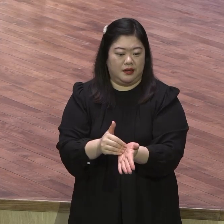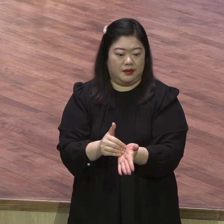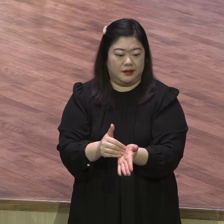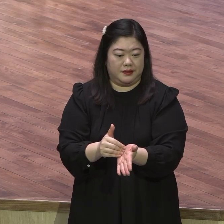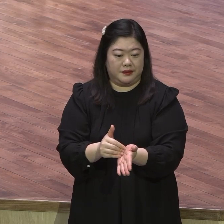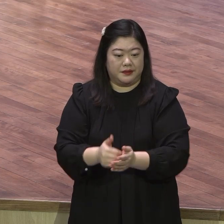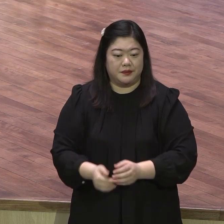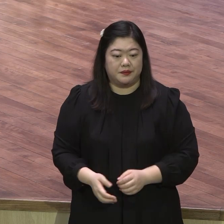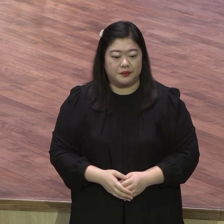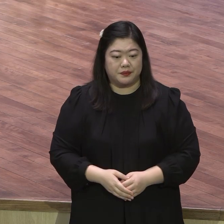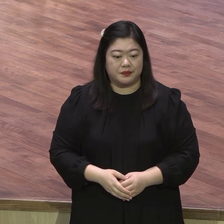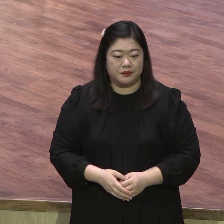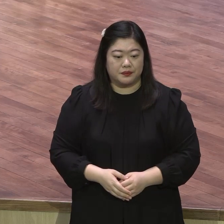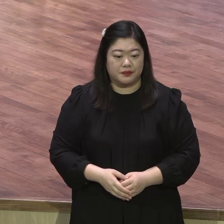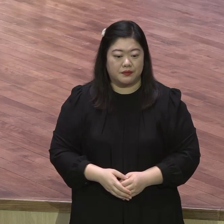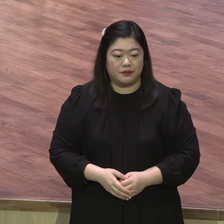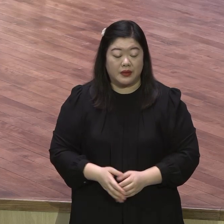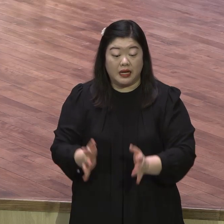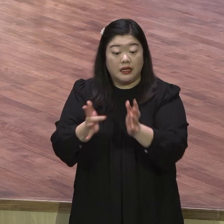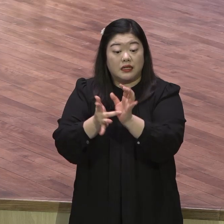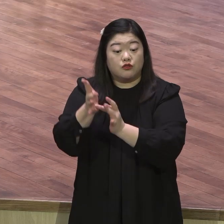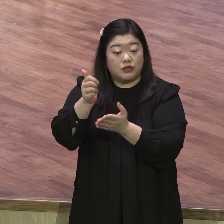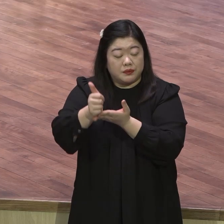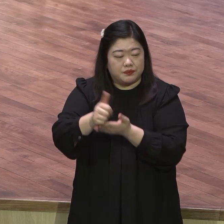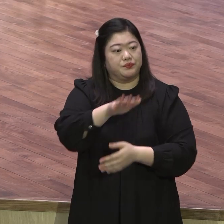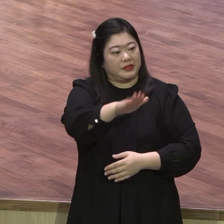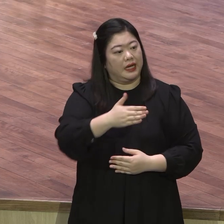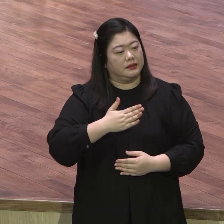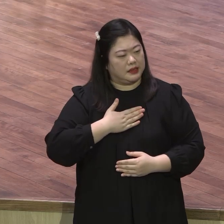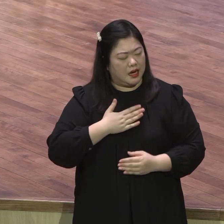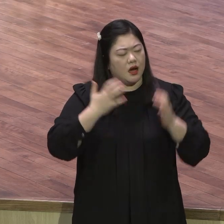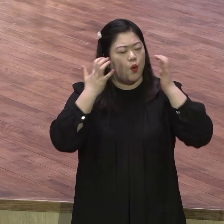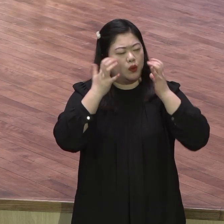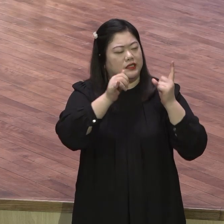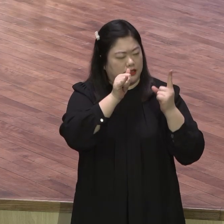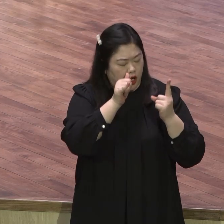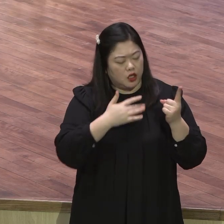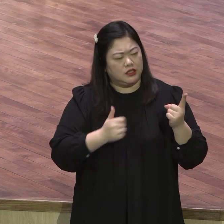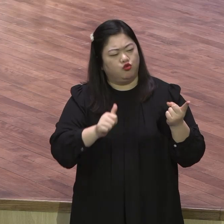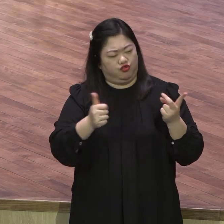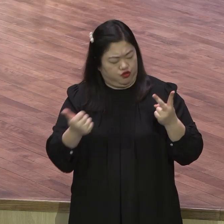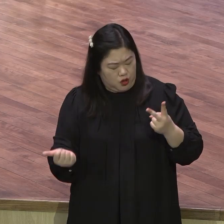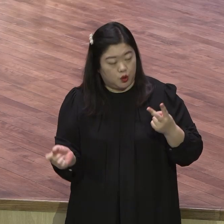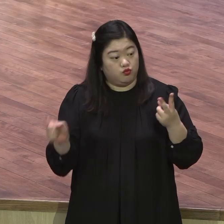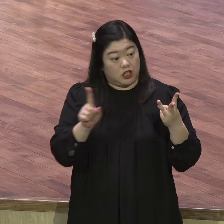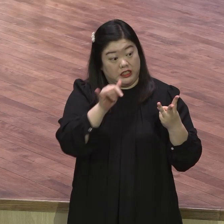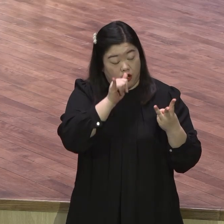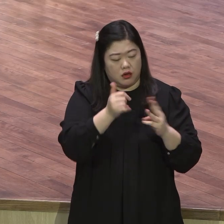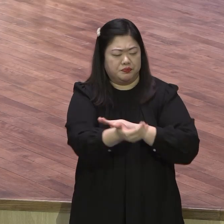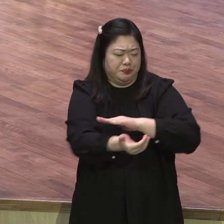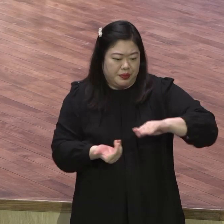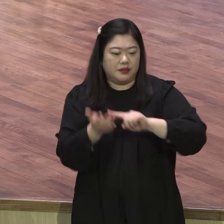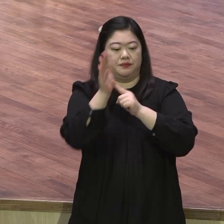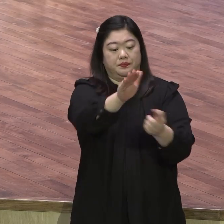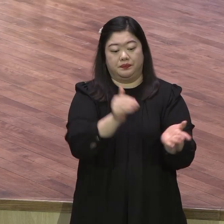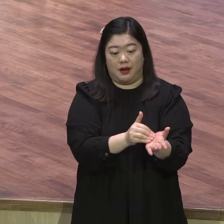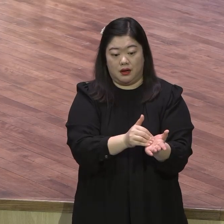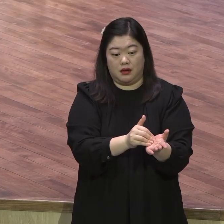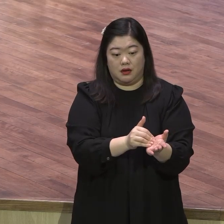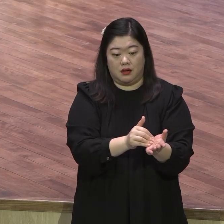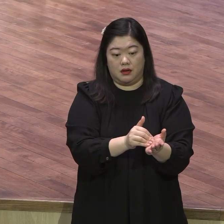예수님께서 죽음과 부활을 처음으로 제자들에게 말씀했어요. 비로소 이때쯤이면